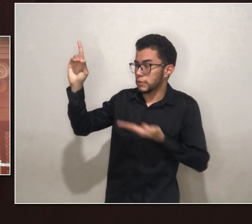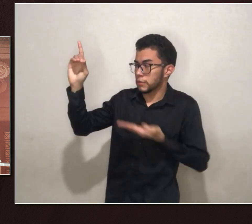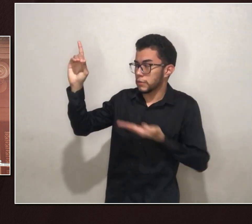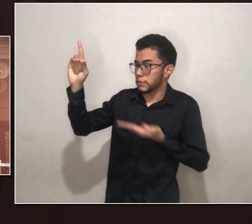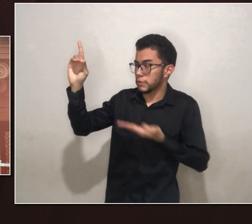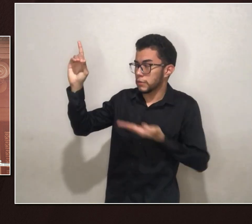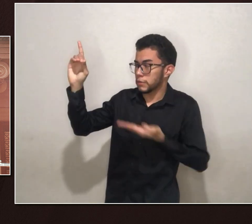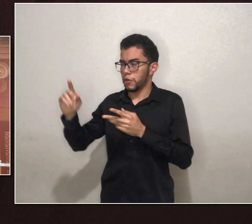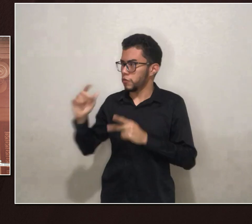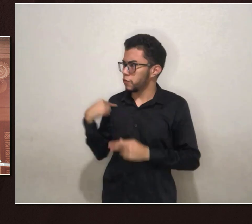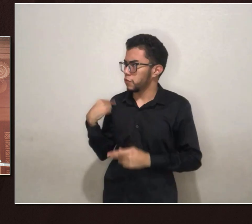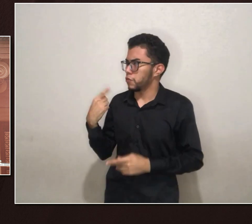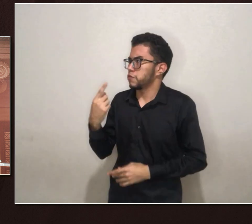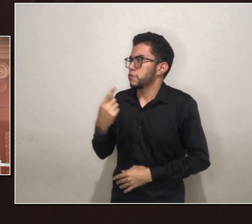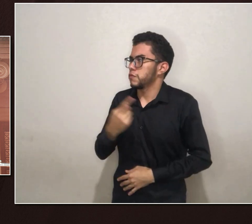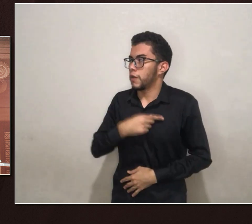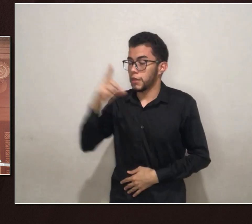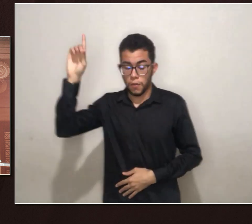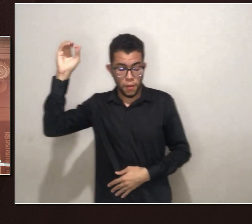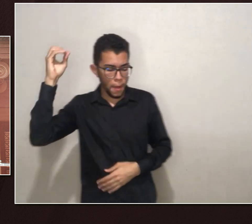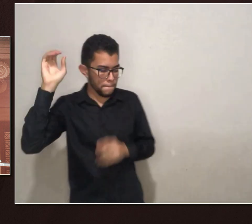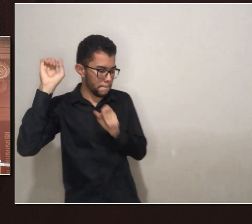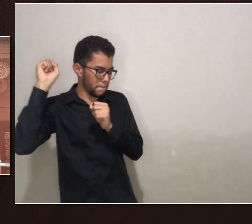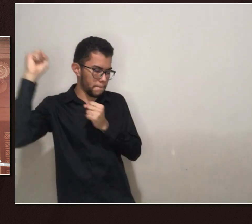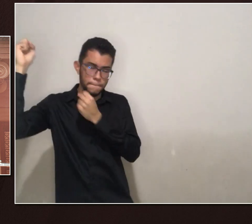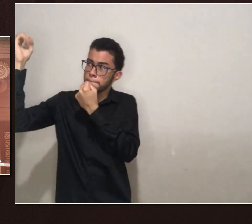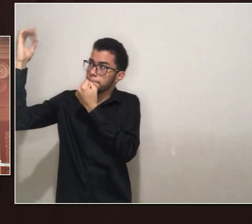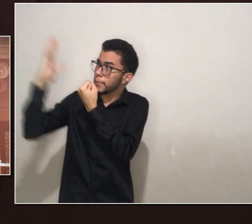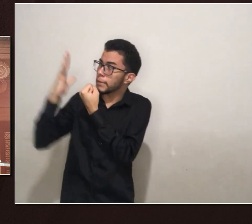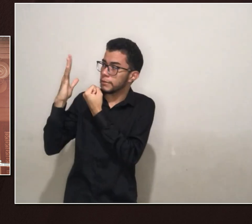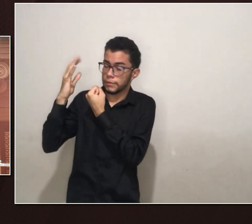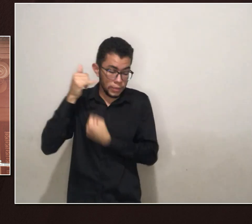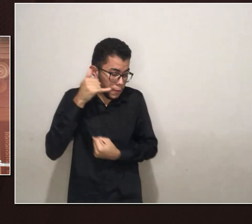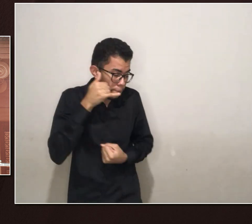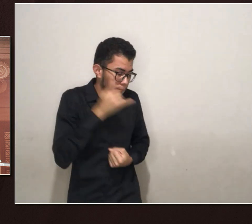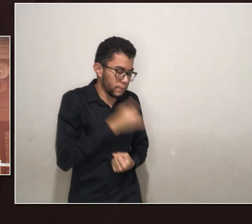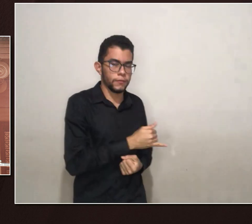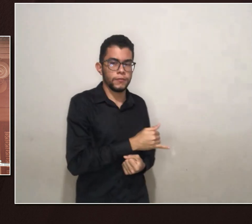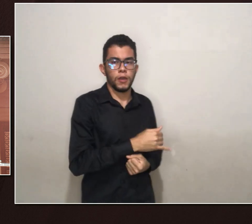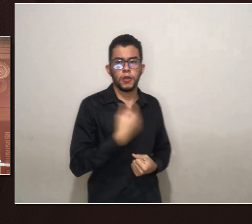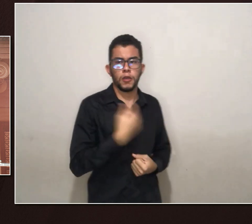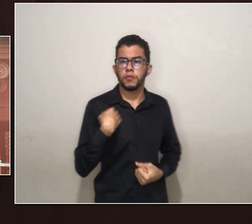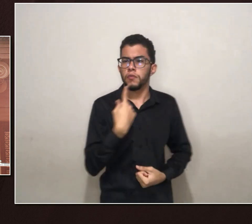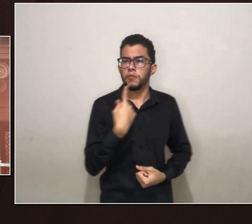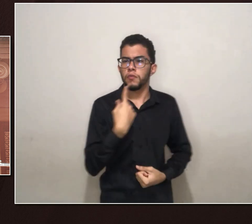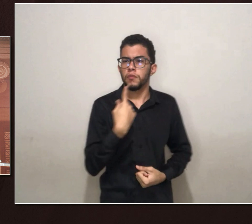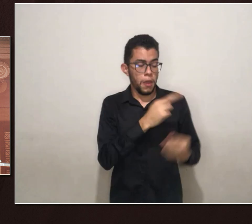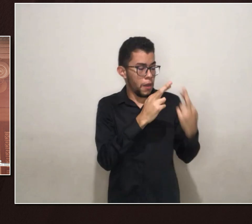os servos têm a responsabilidade de serem